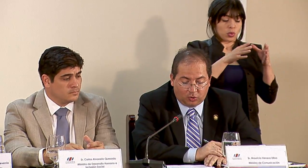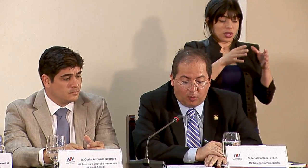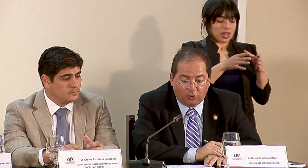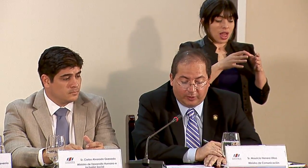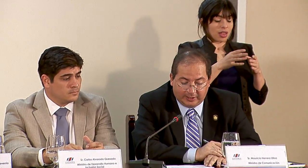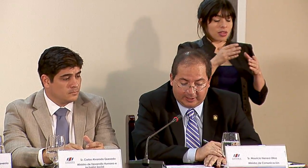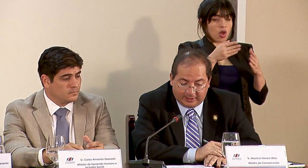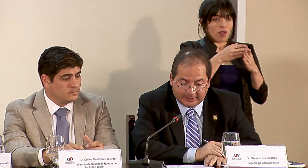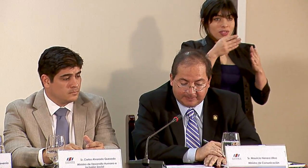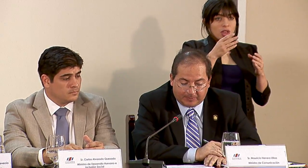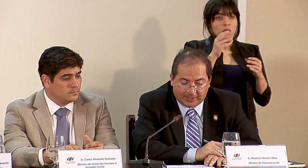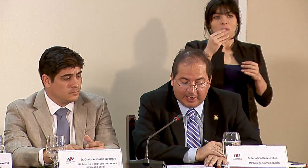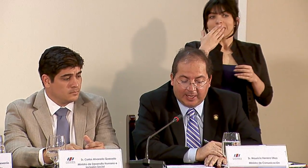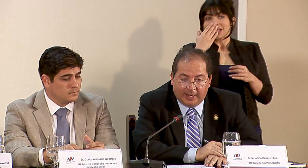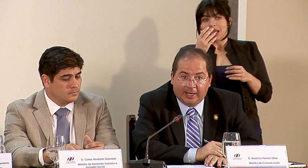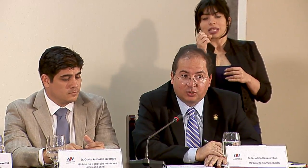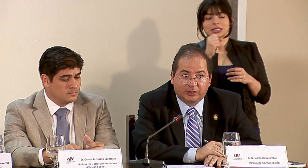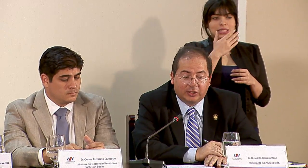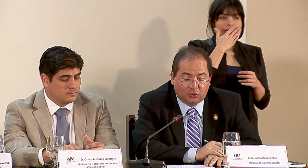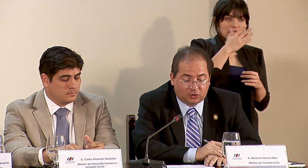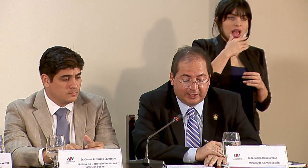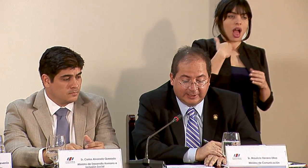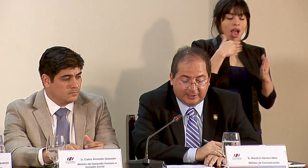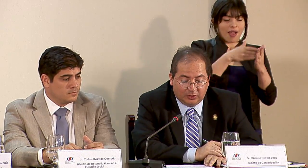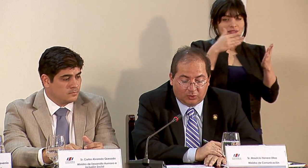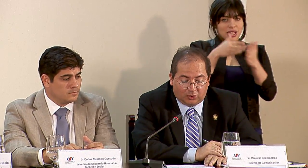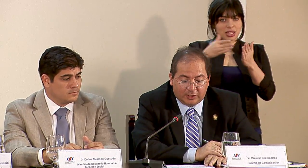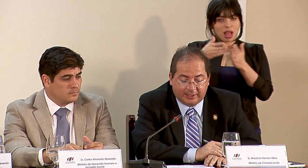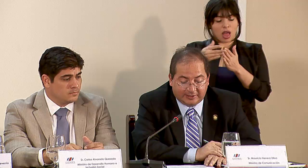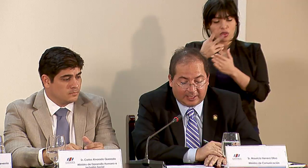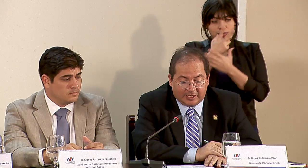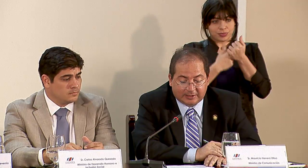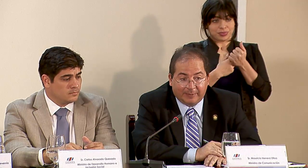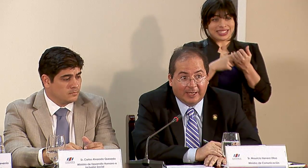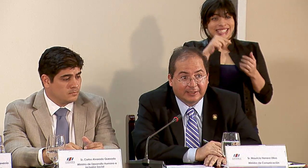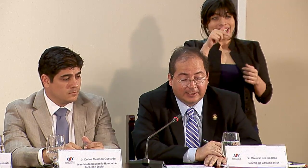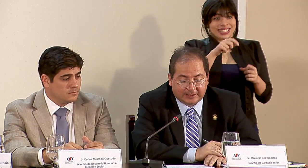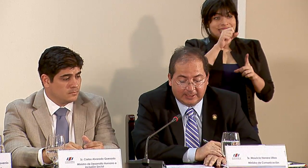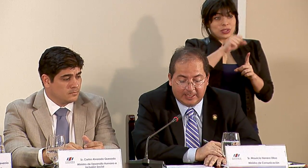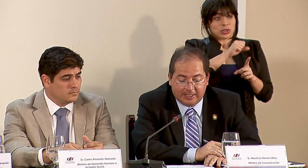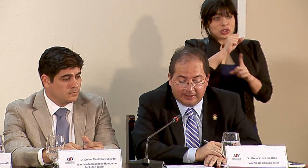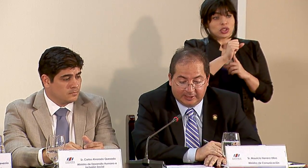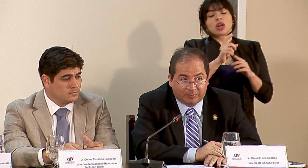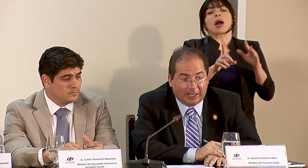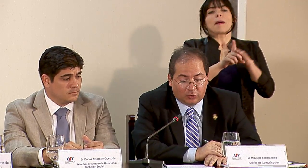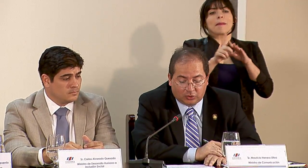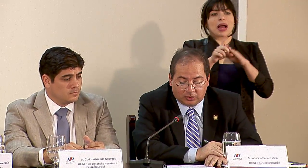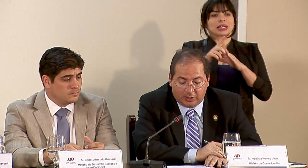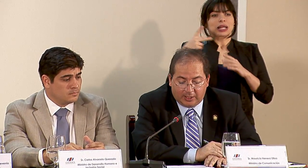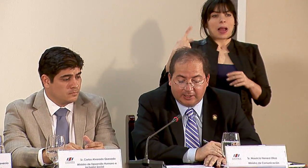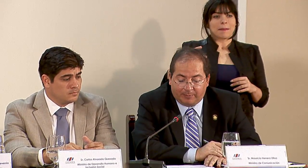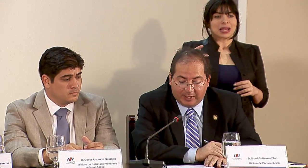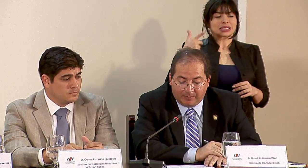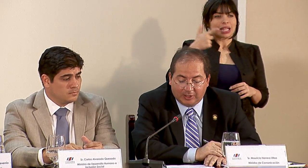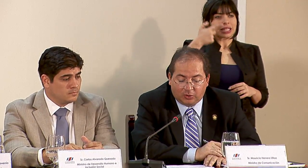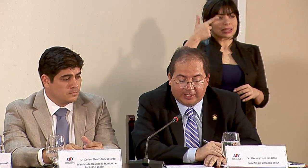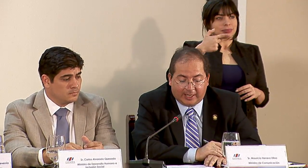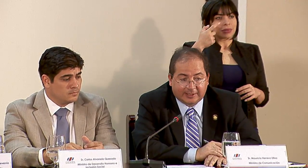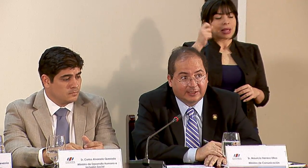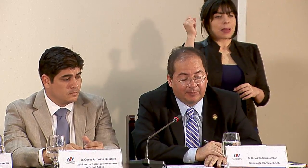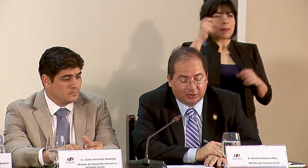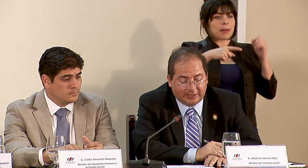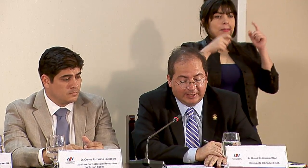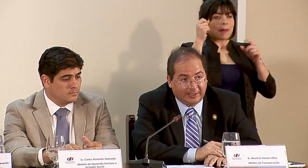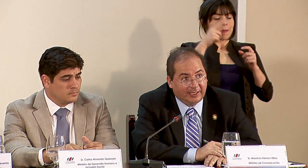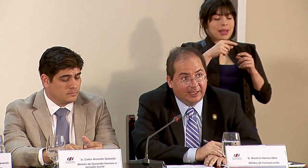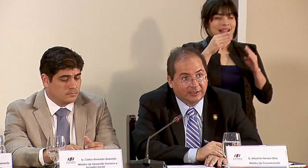como no indígenas. En estos hechos han sido registradas amenazas, disparos y apedramiento de